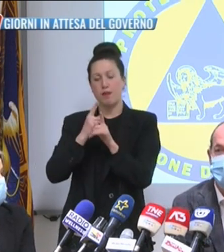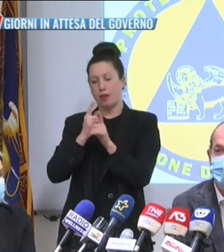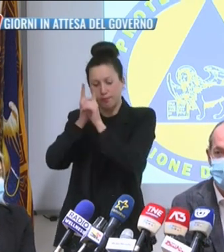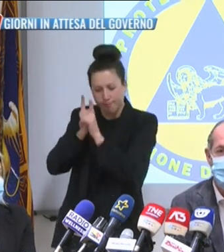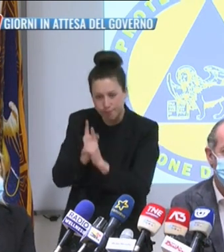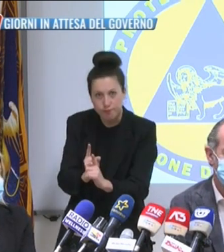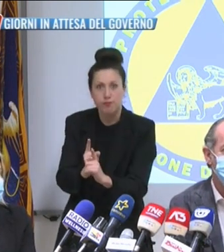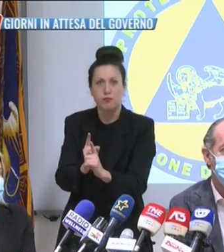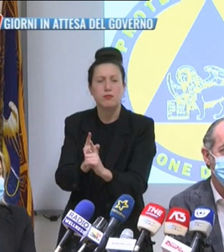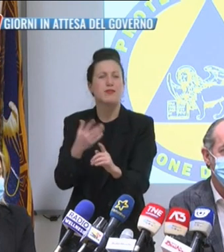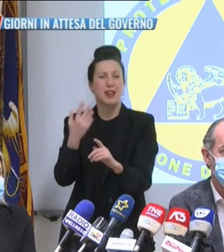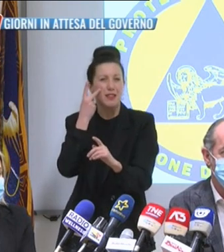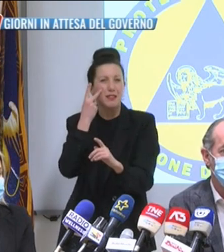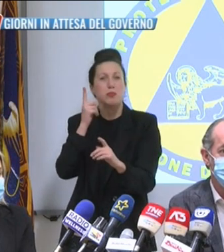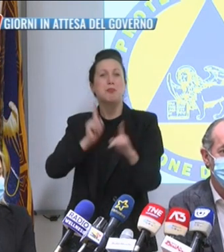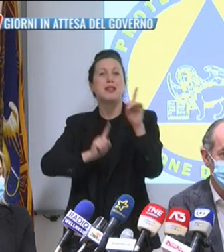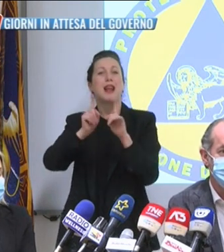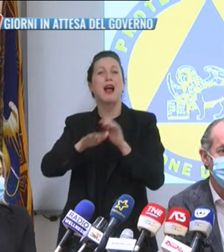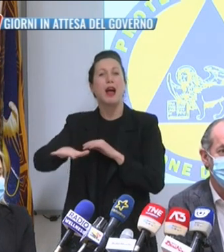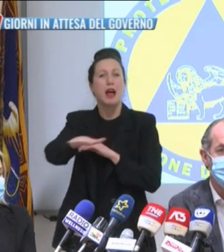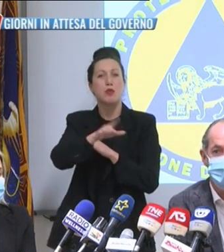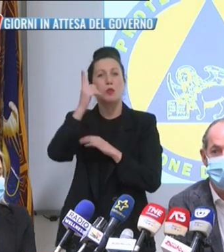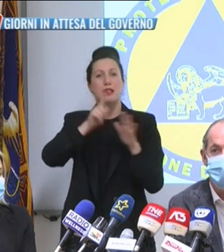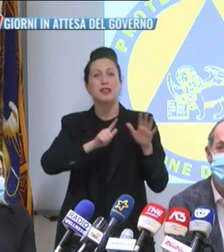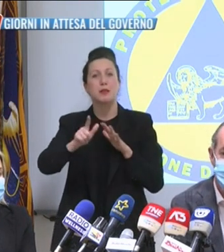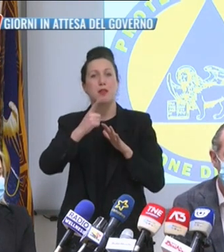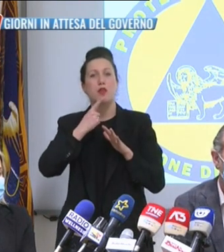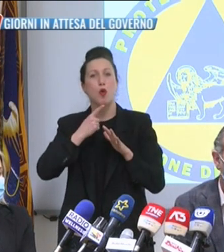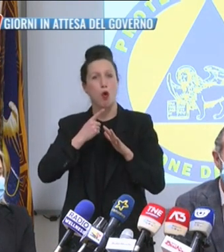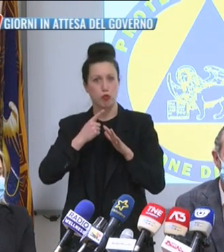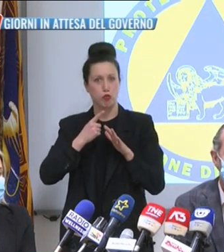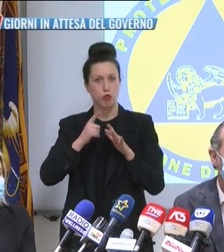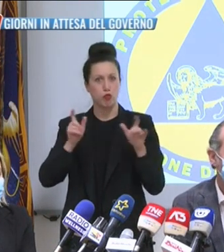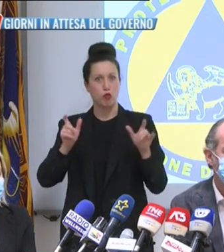no? Per una settimana in Lombardia, una settimana di rosso